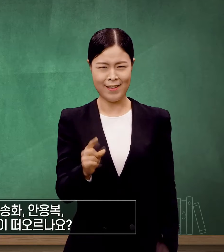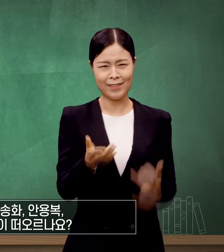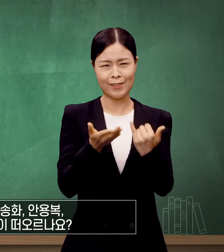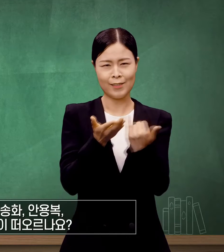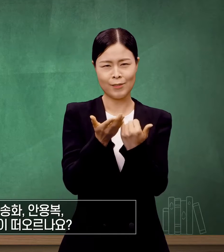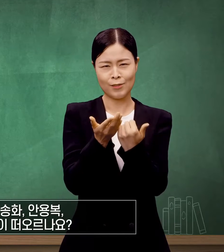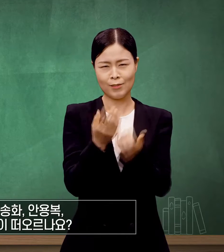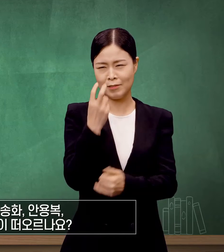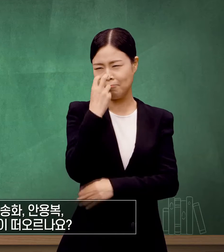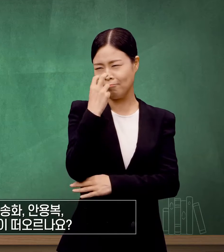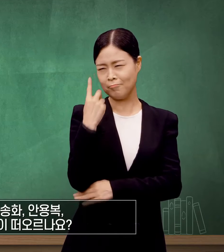안용복